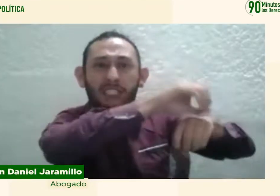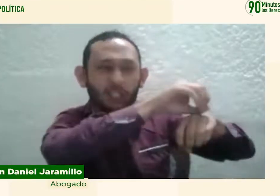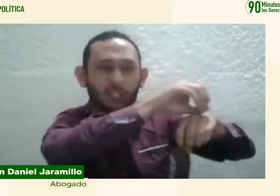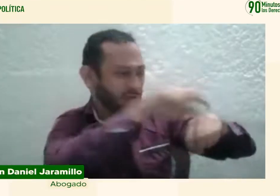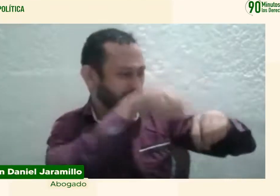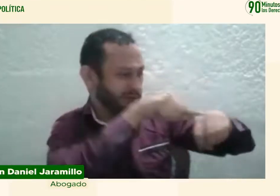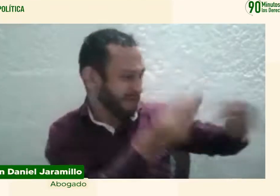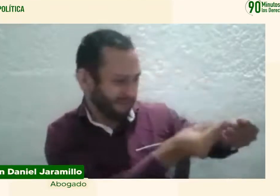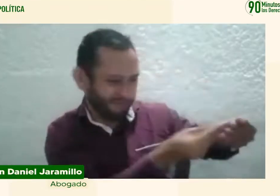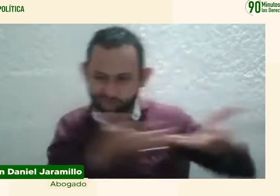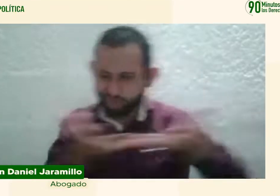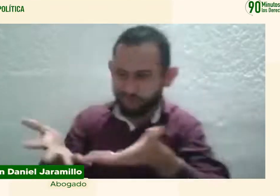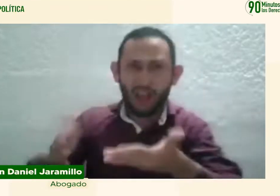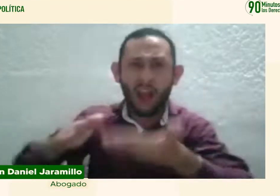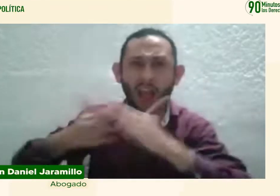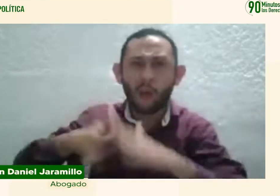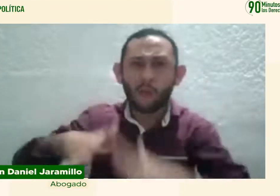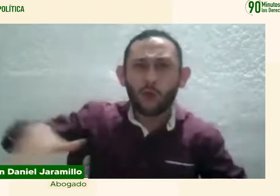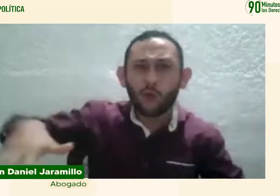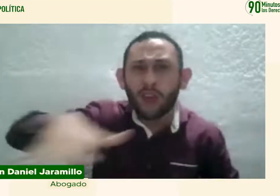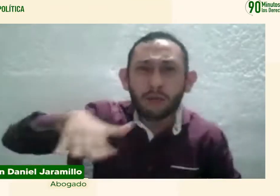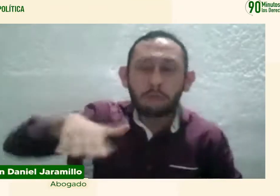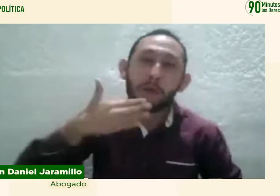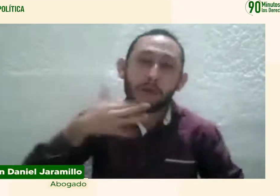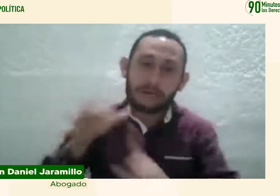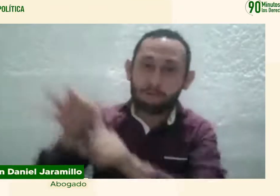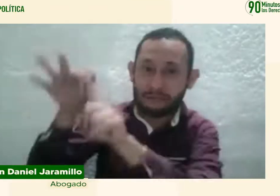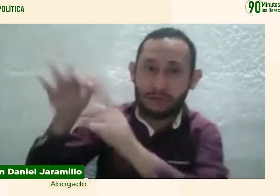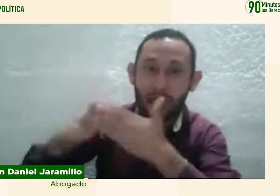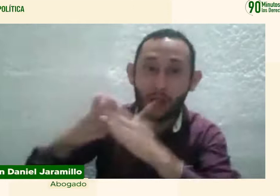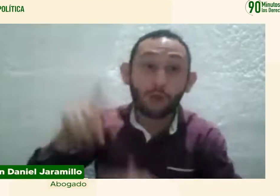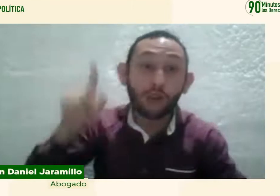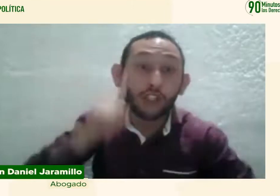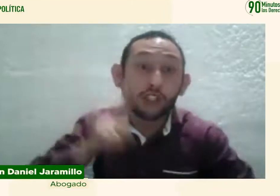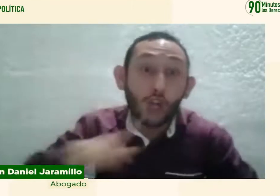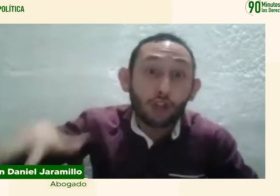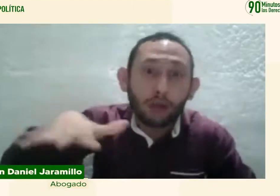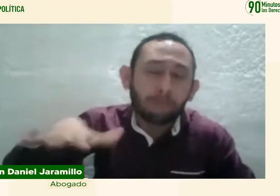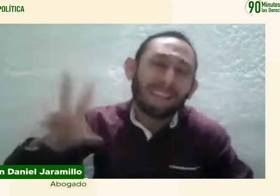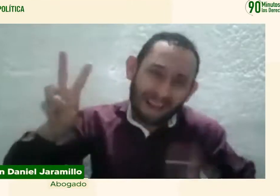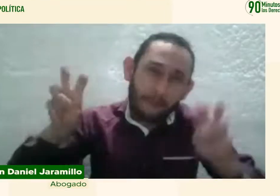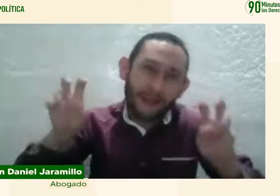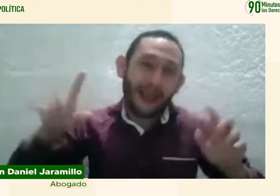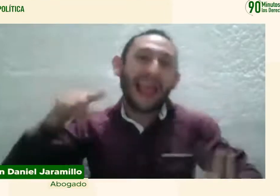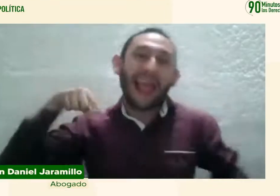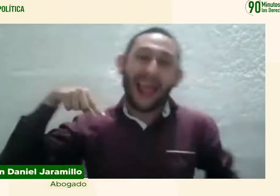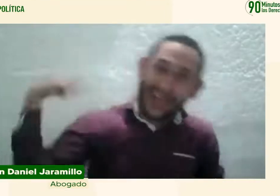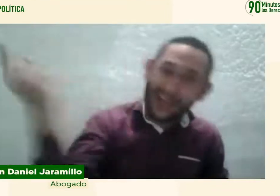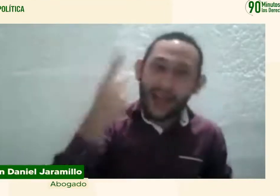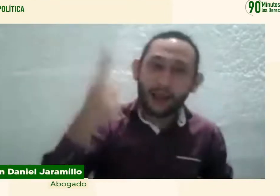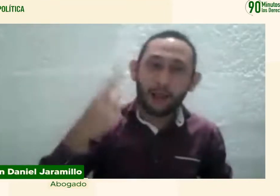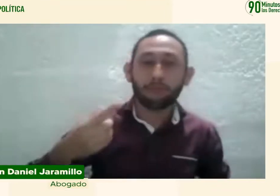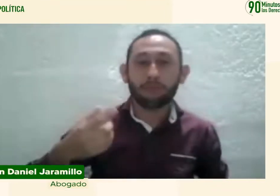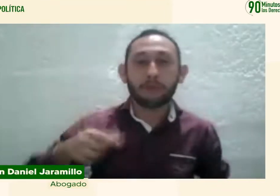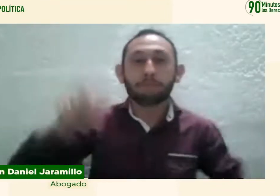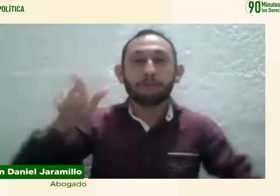cuando hablamos del movimiento que hacen las organizaciones a la comunidad en especial a nuestra comunidad de la